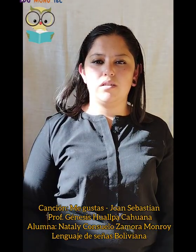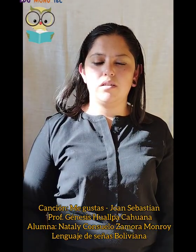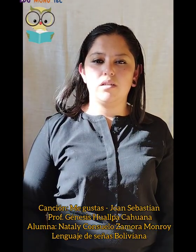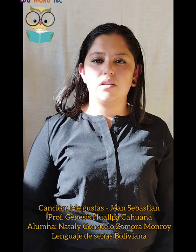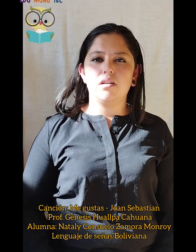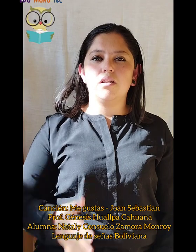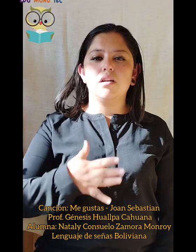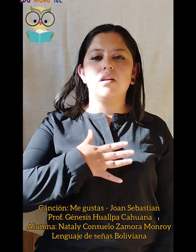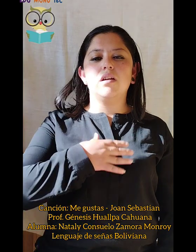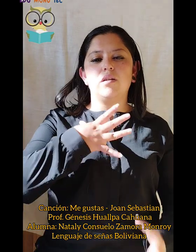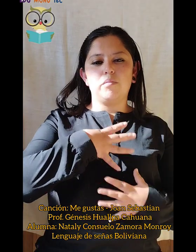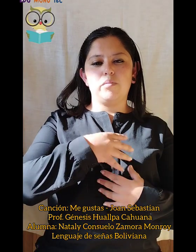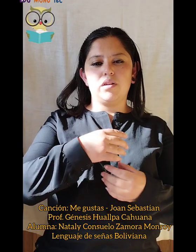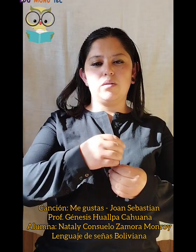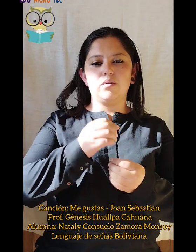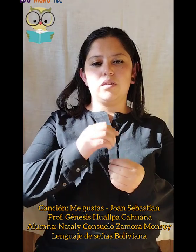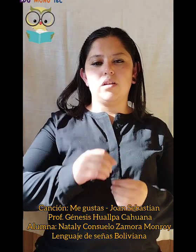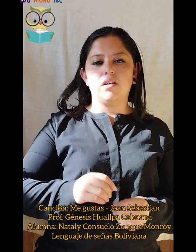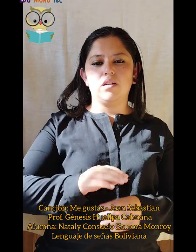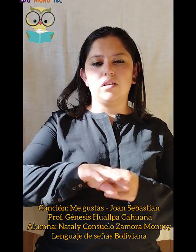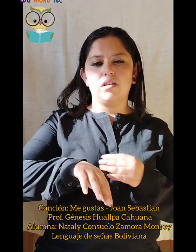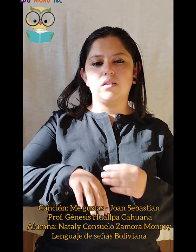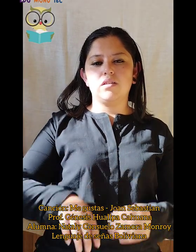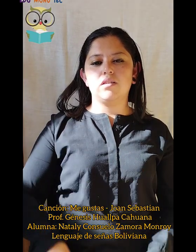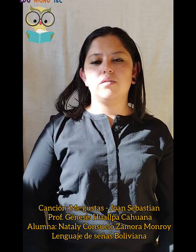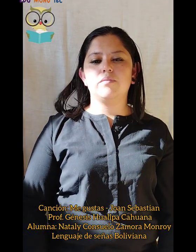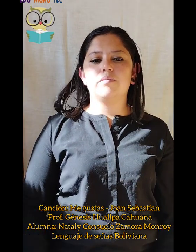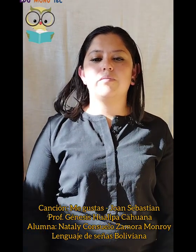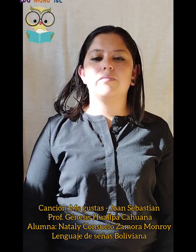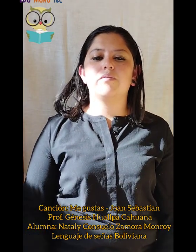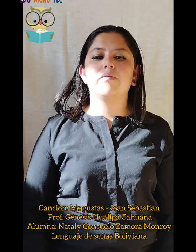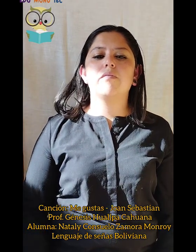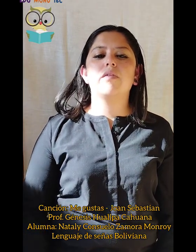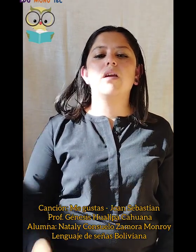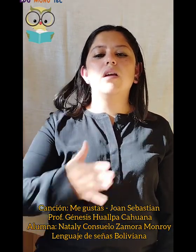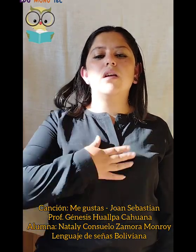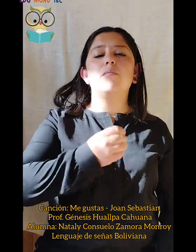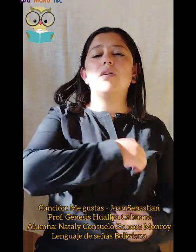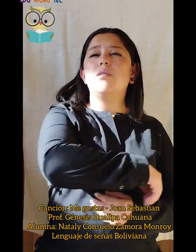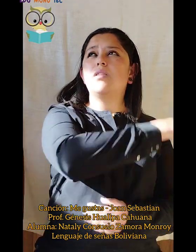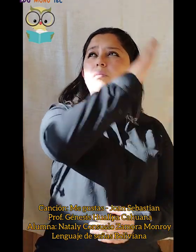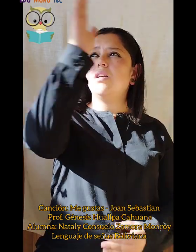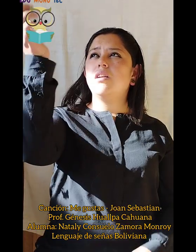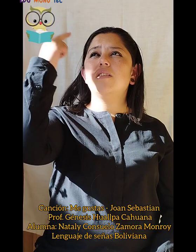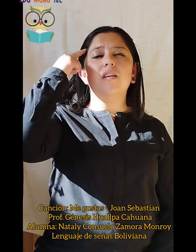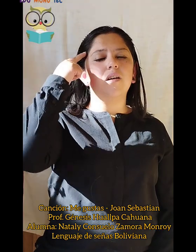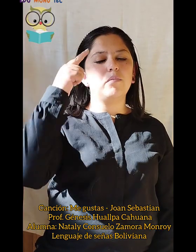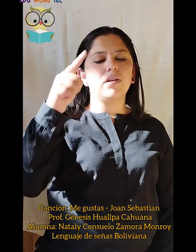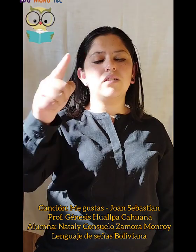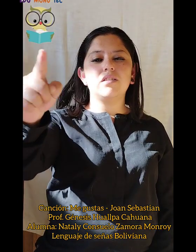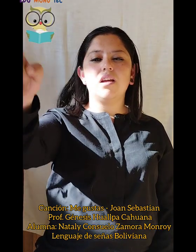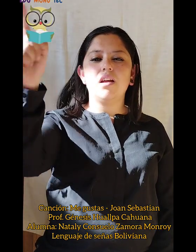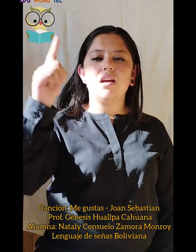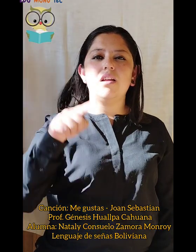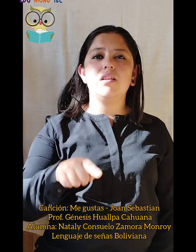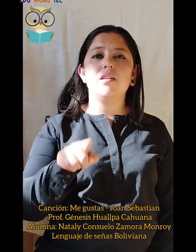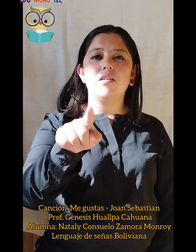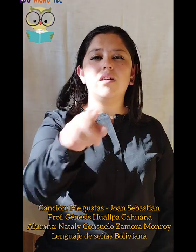Me gustas Me gusta amanecer pensando